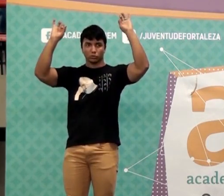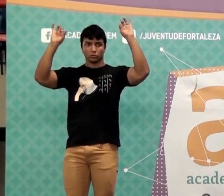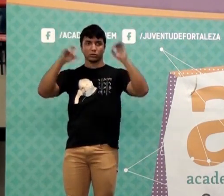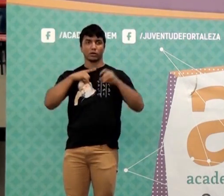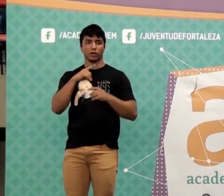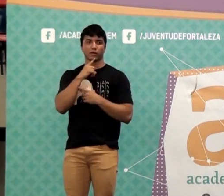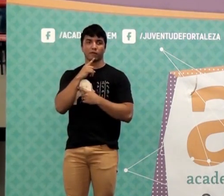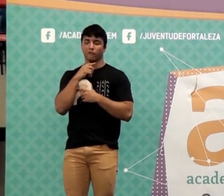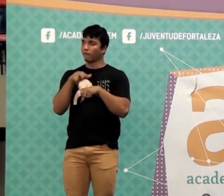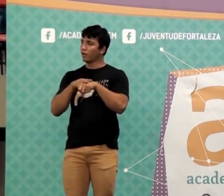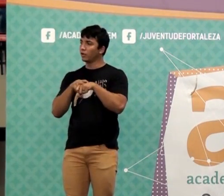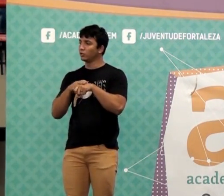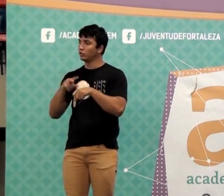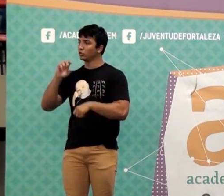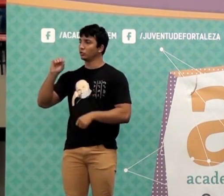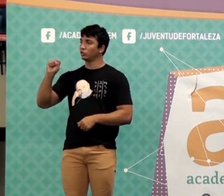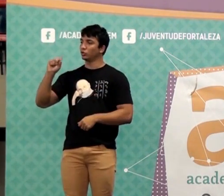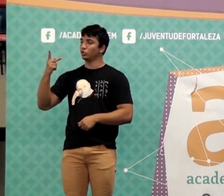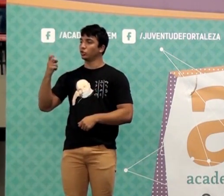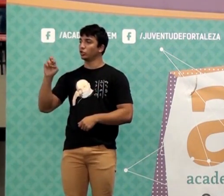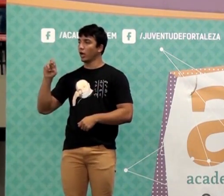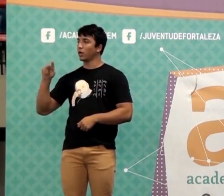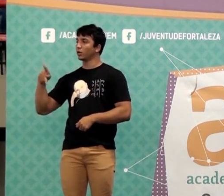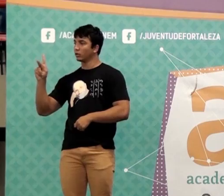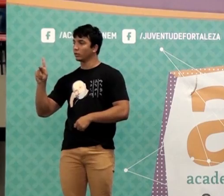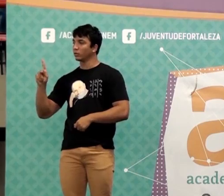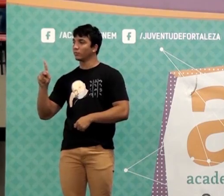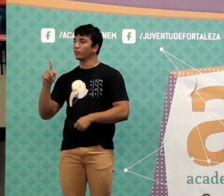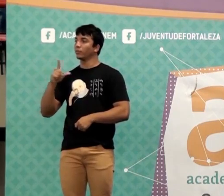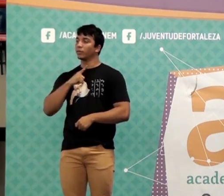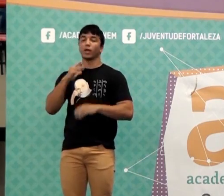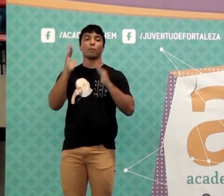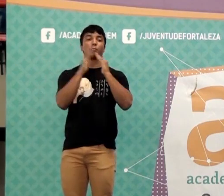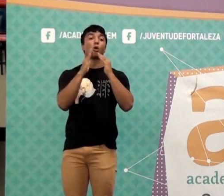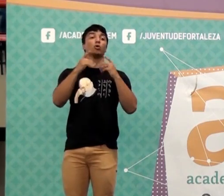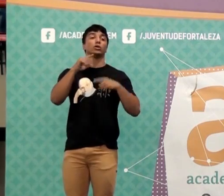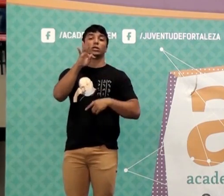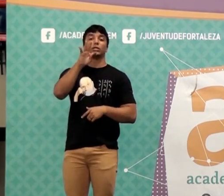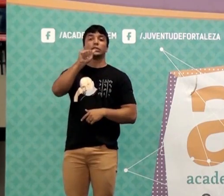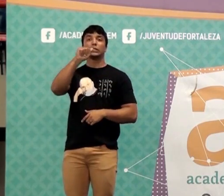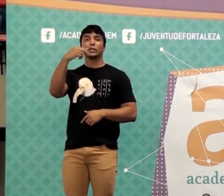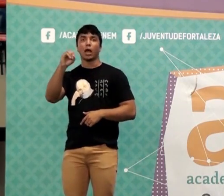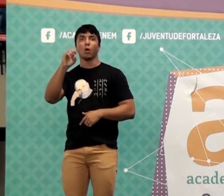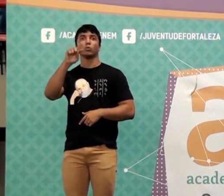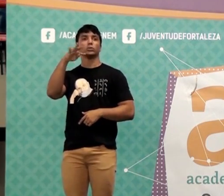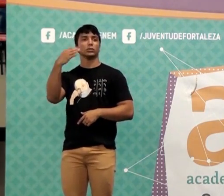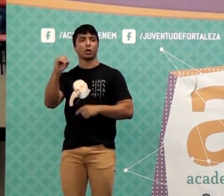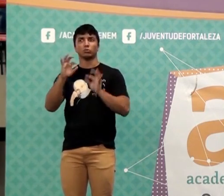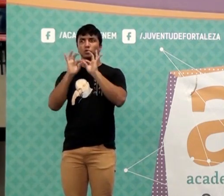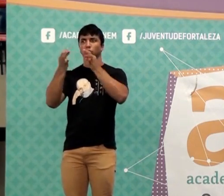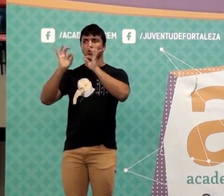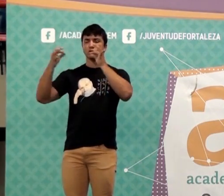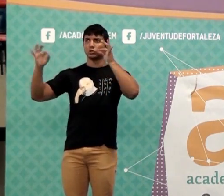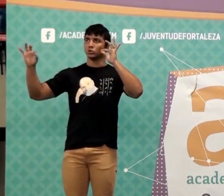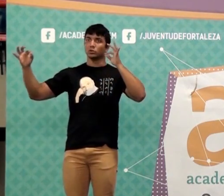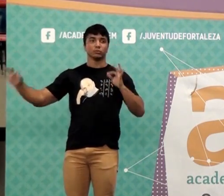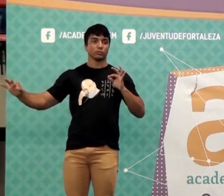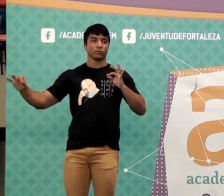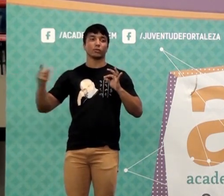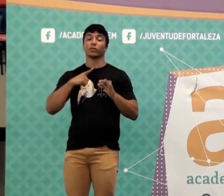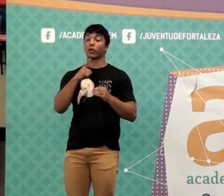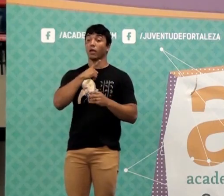na hora, ó. O Shrek, ele mora no reino de onde? De tão distante. No sistema feudal